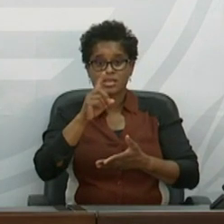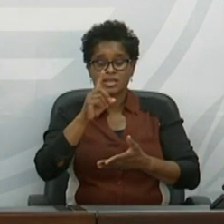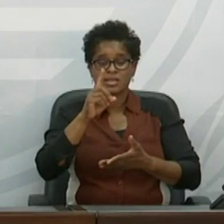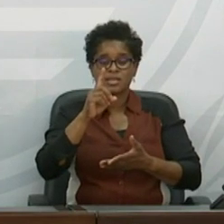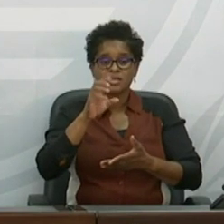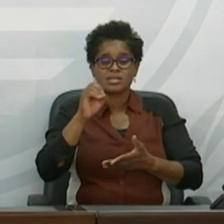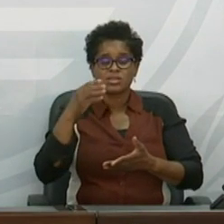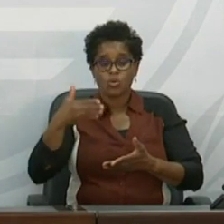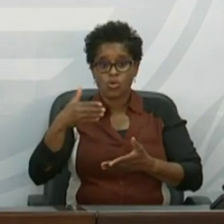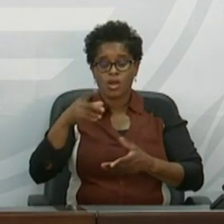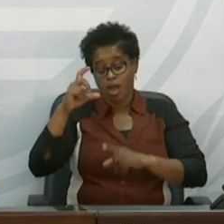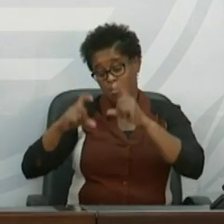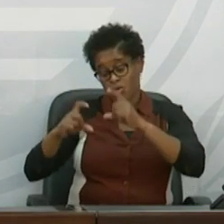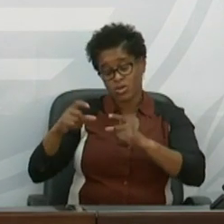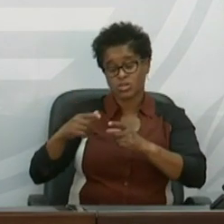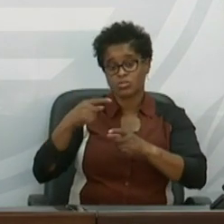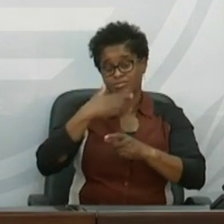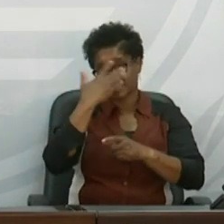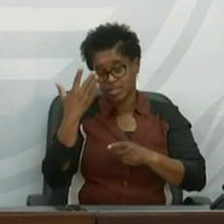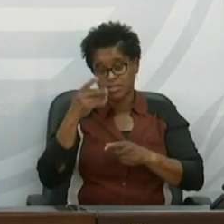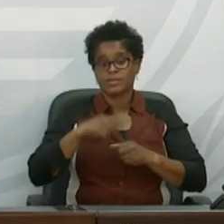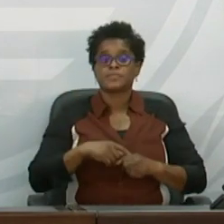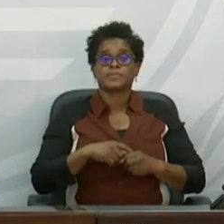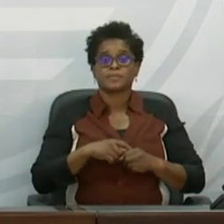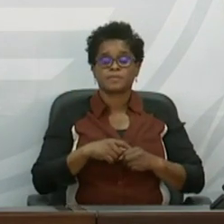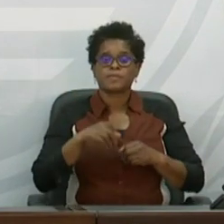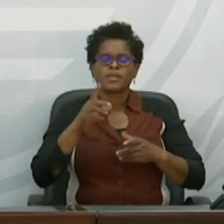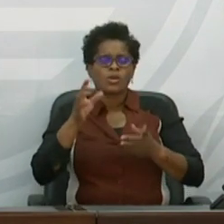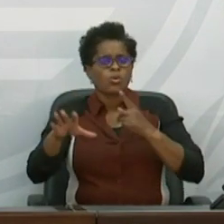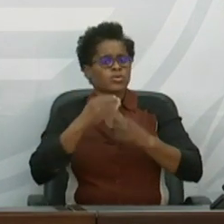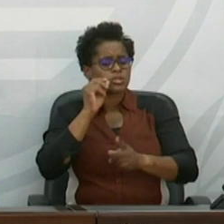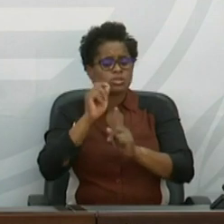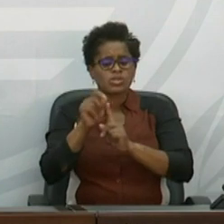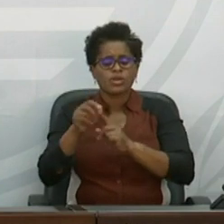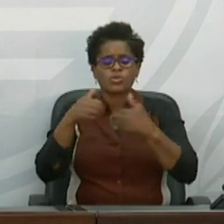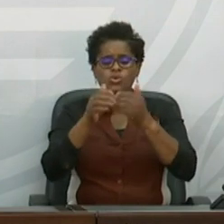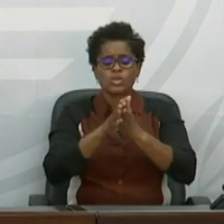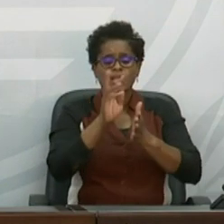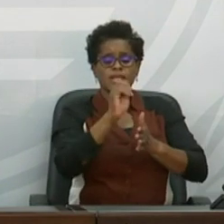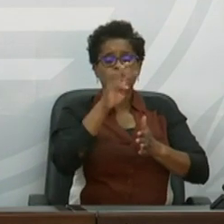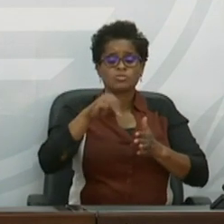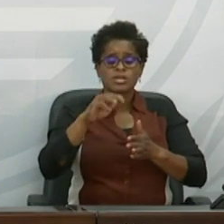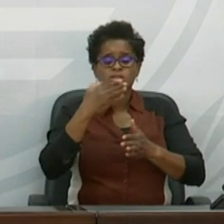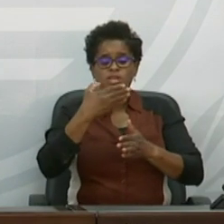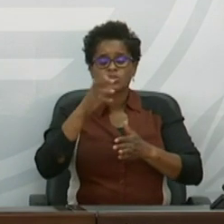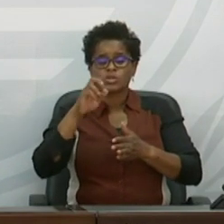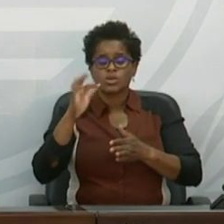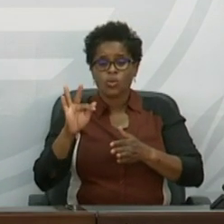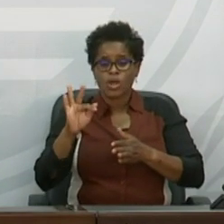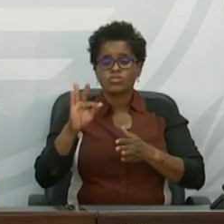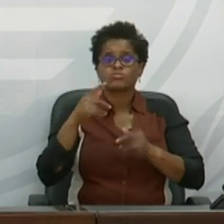dia. Nós conseguimos identificar um total de 3.784 casos